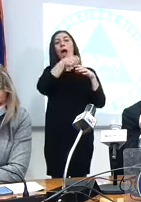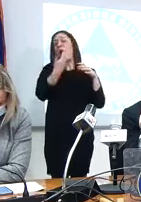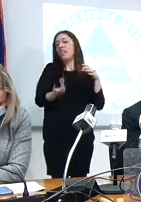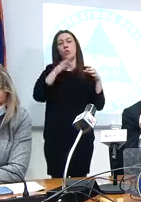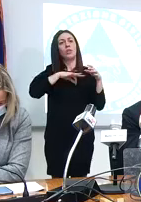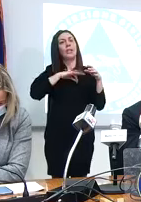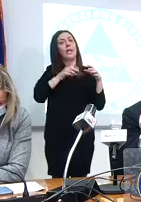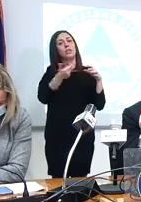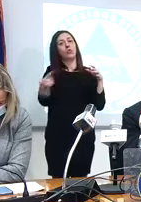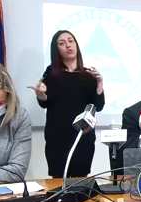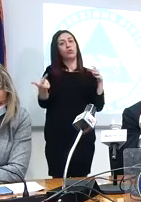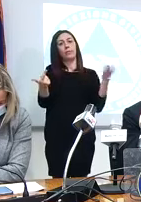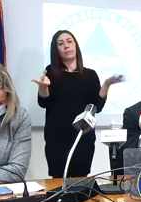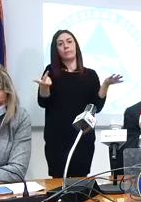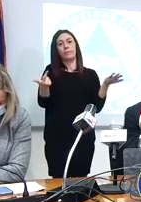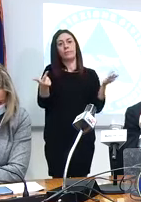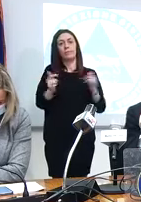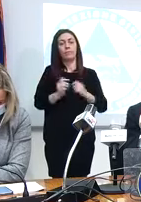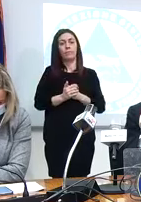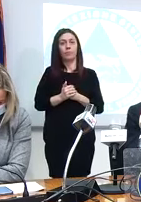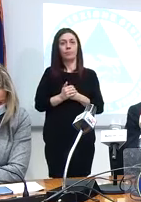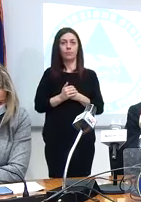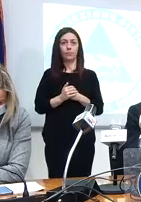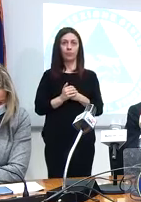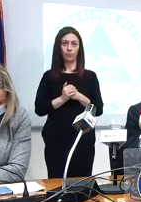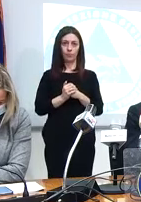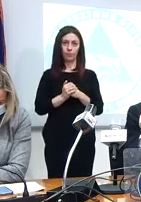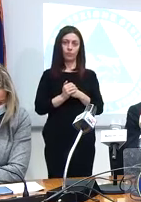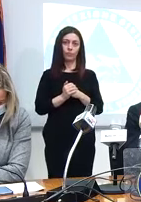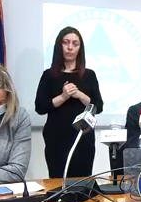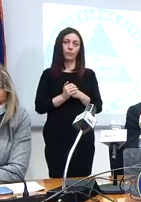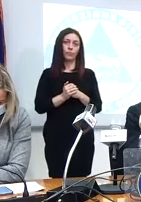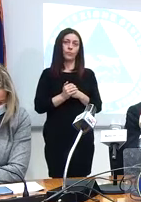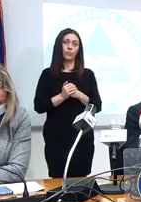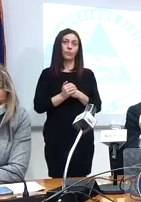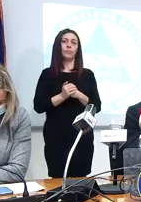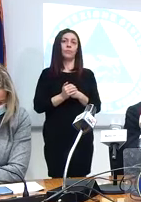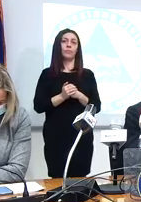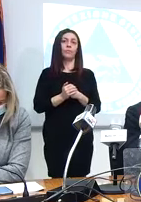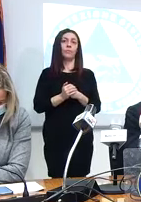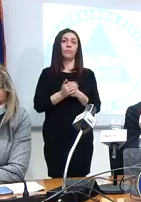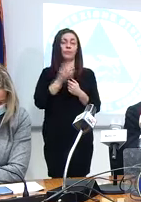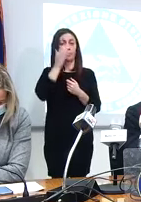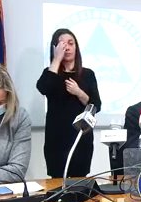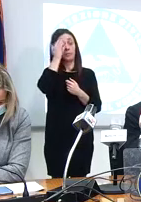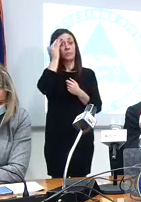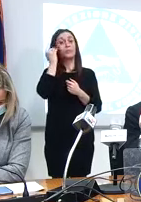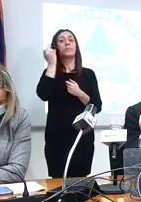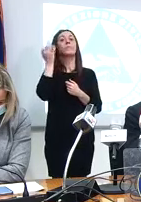se no figuratevi se non avessero già messo in piedi